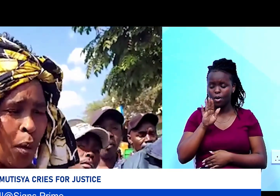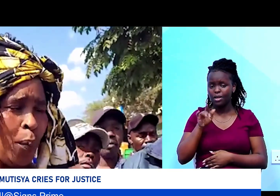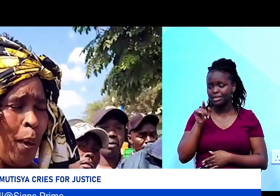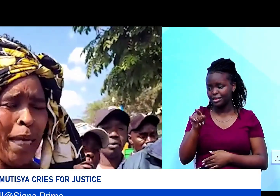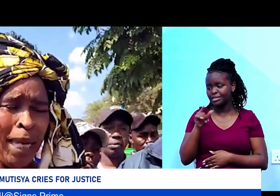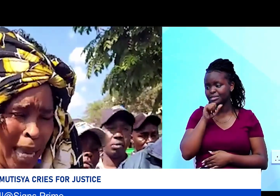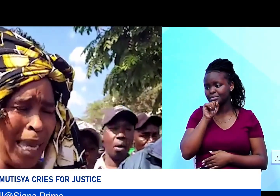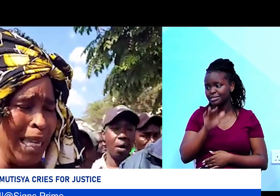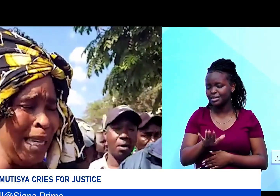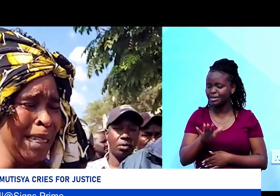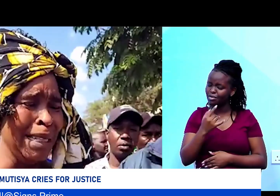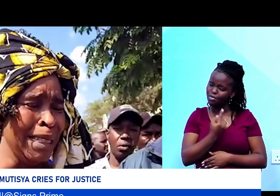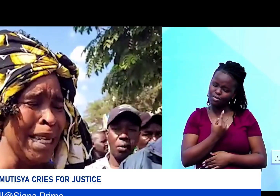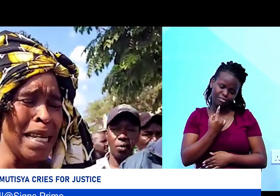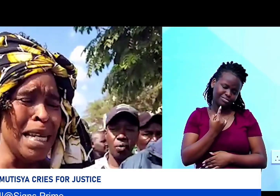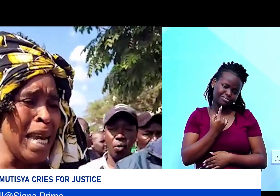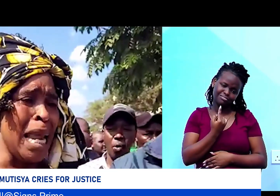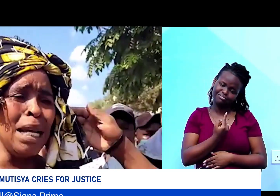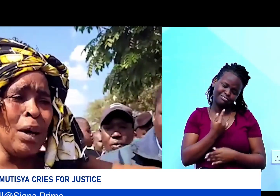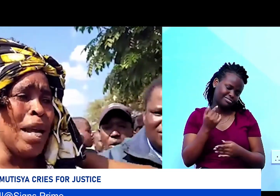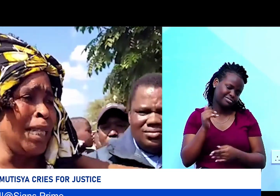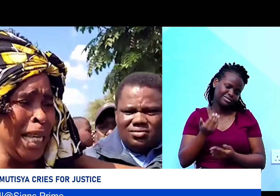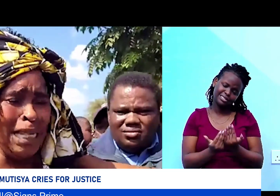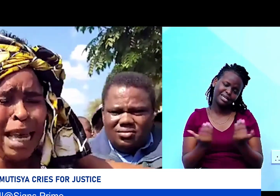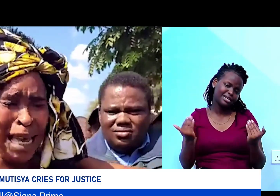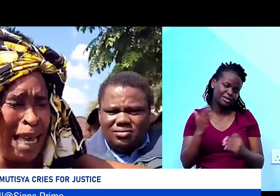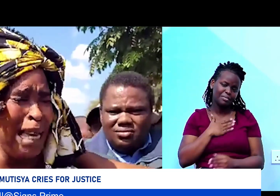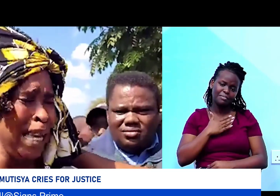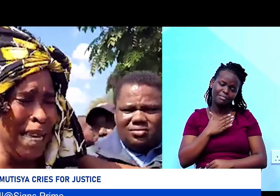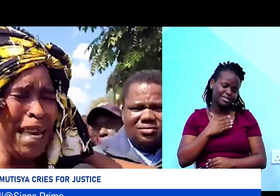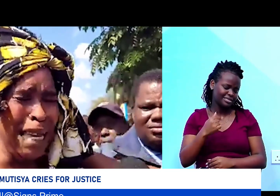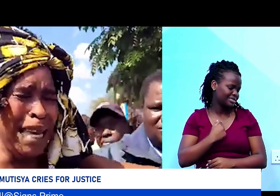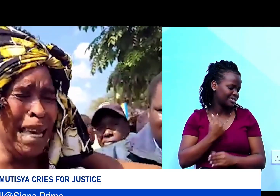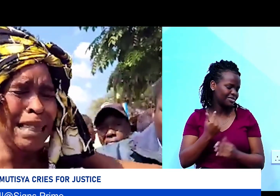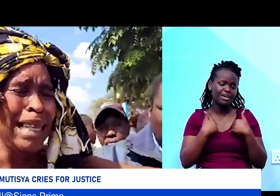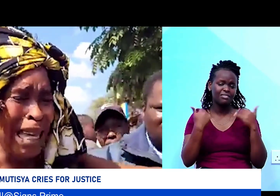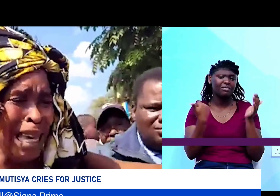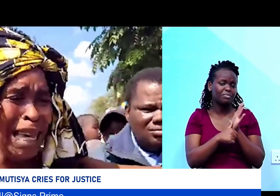wangu pekee na niko na shida.